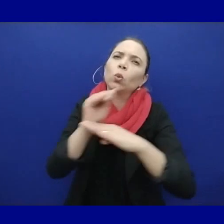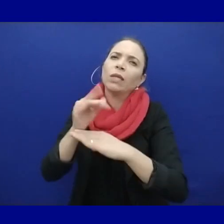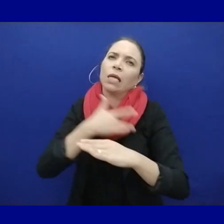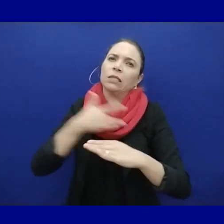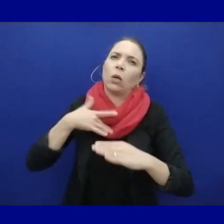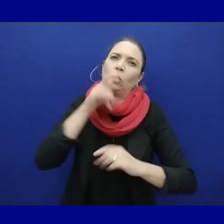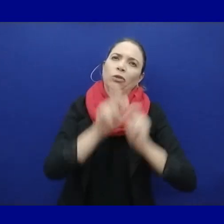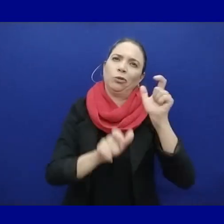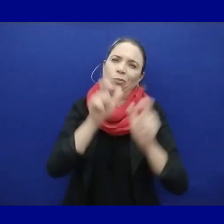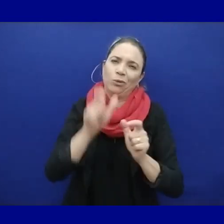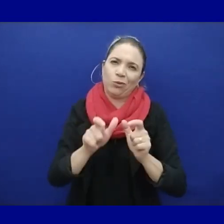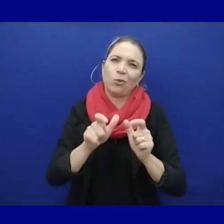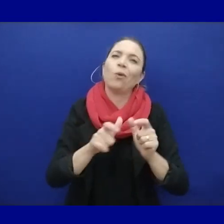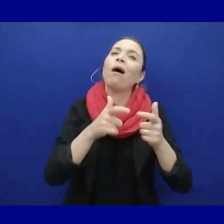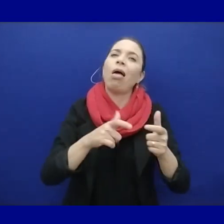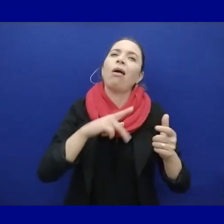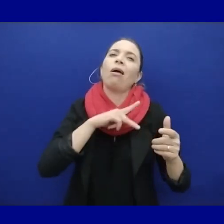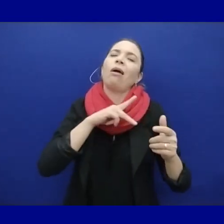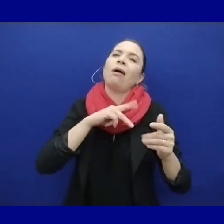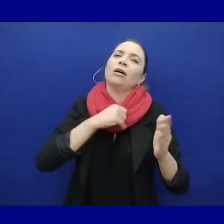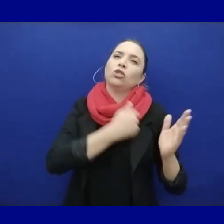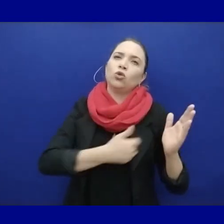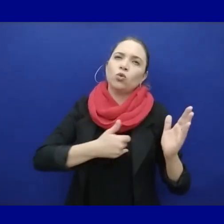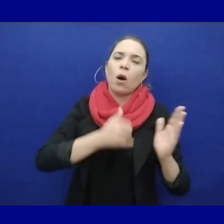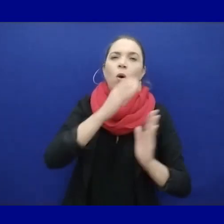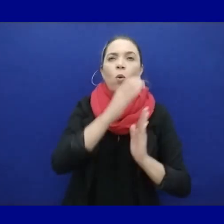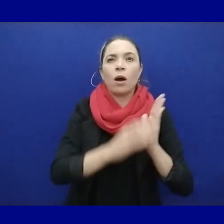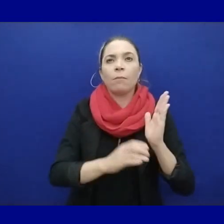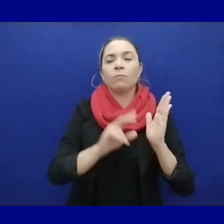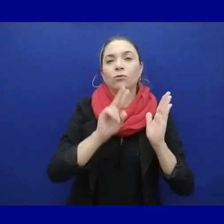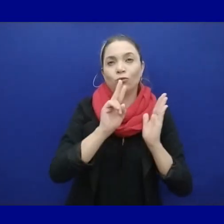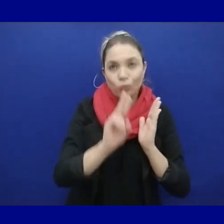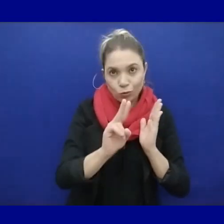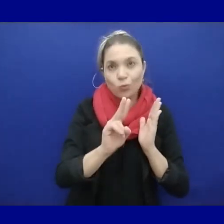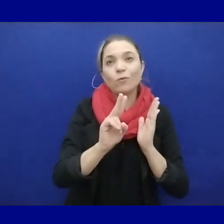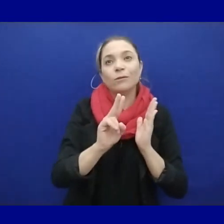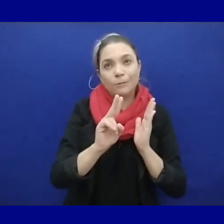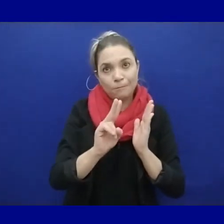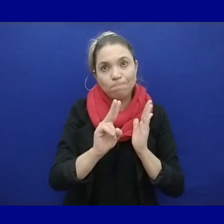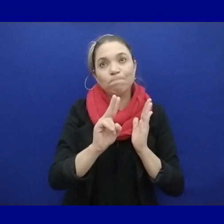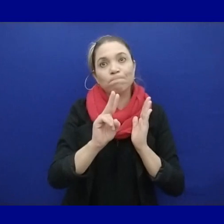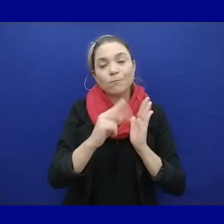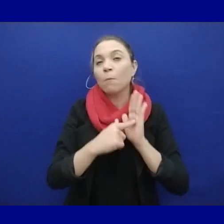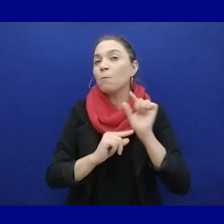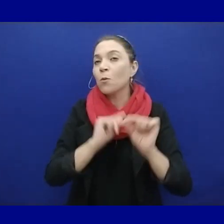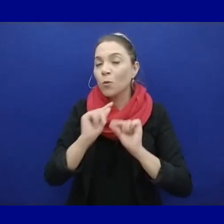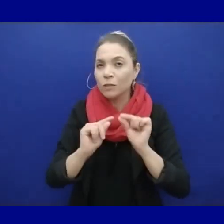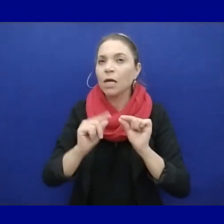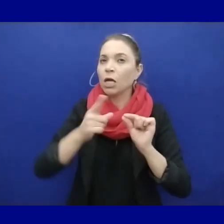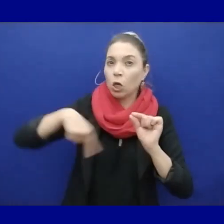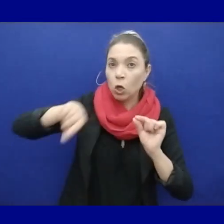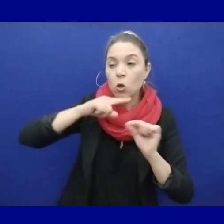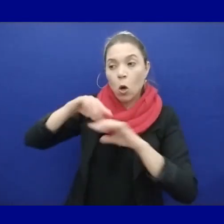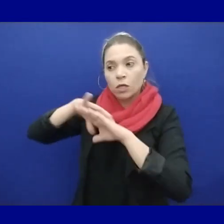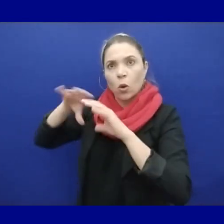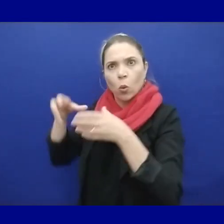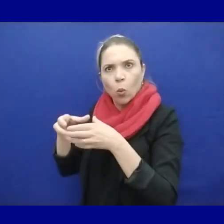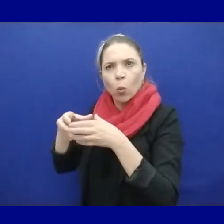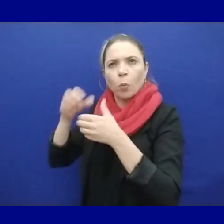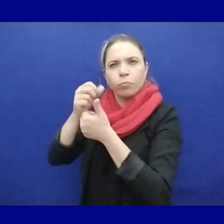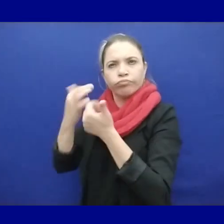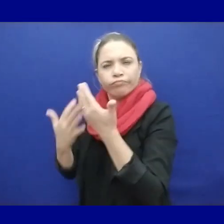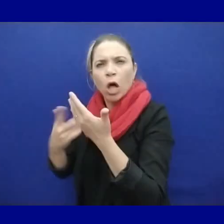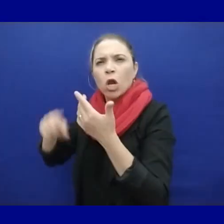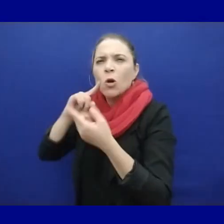nos diz terceira epístola do apóstolo João, verso 2, decidimos unanimemente e